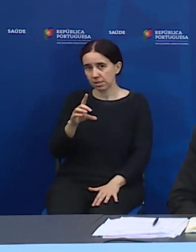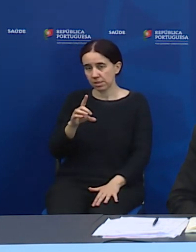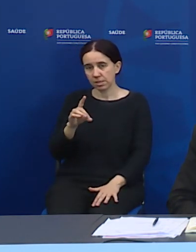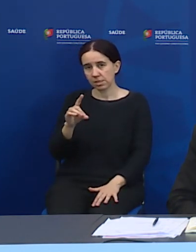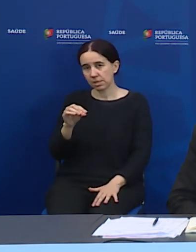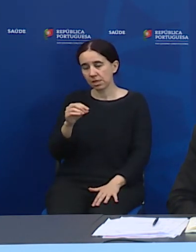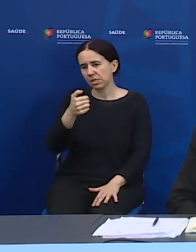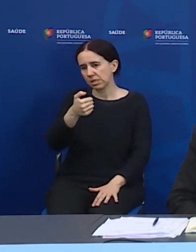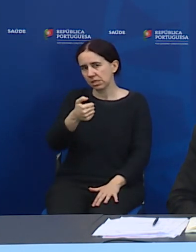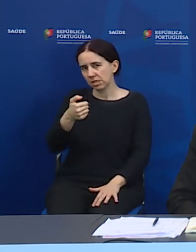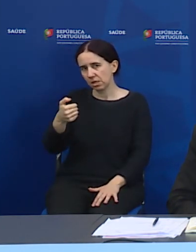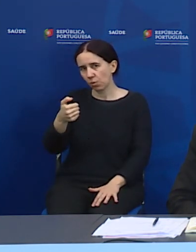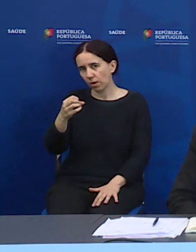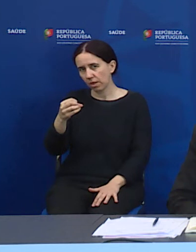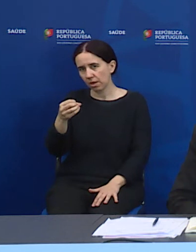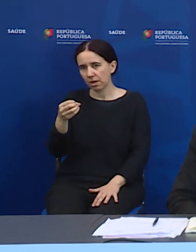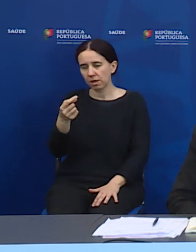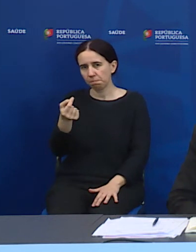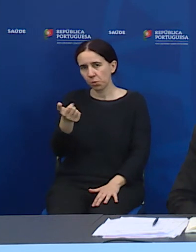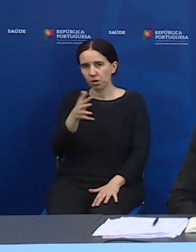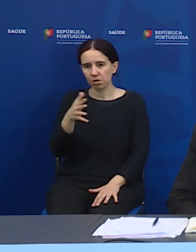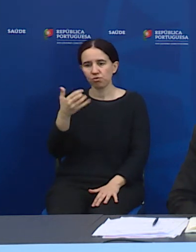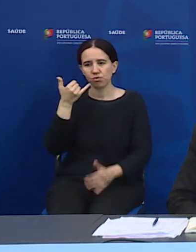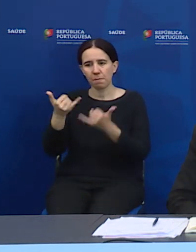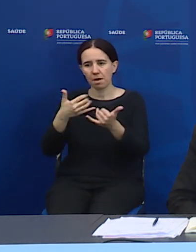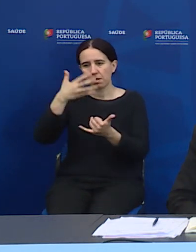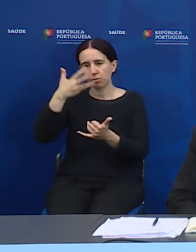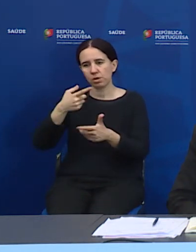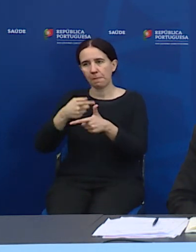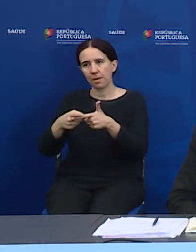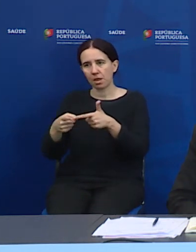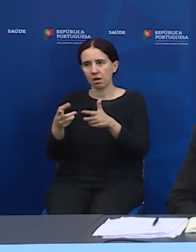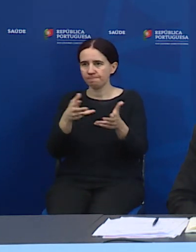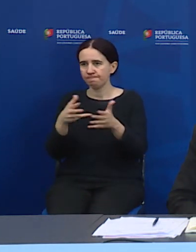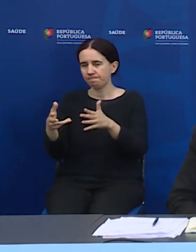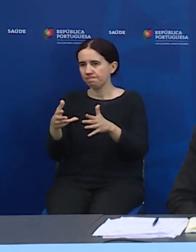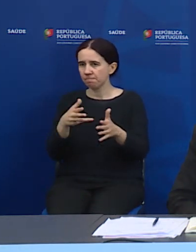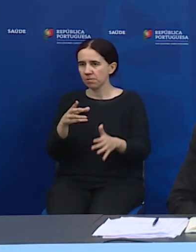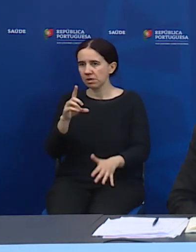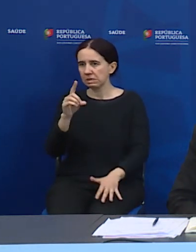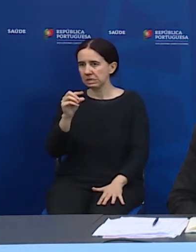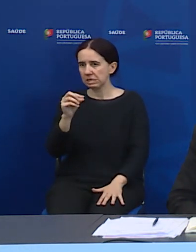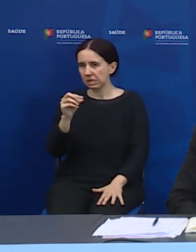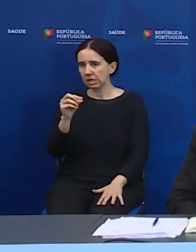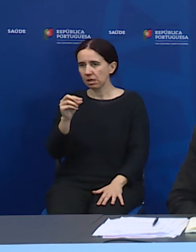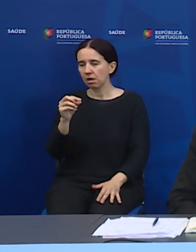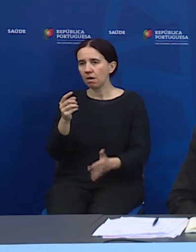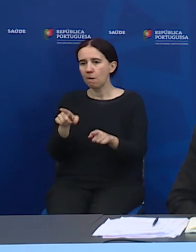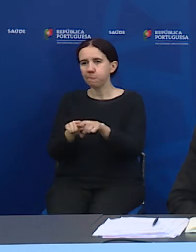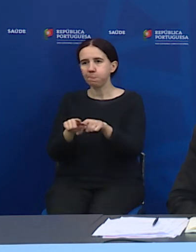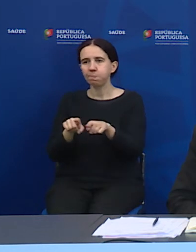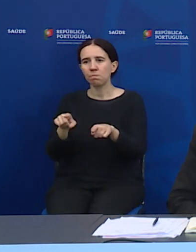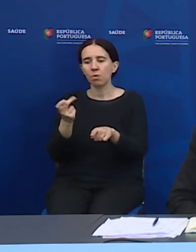e 50 50 e poucas chamadas em média por dia que estão se aproximar das cerca de 60 do período homólogo